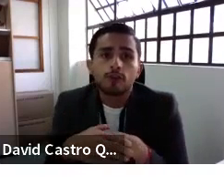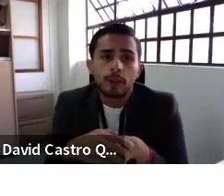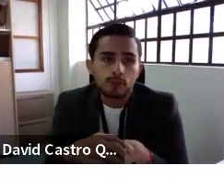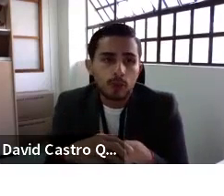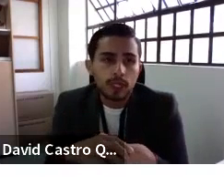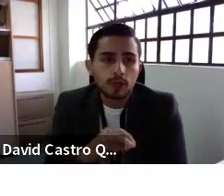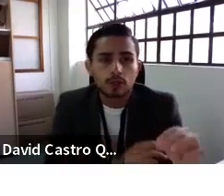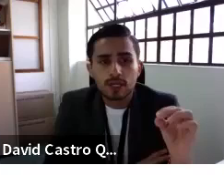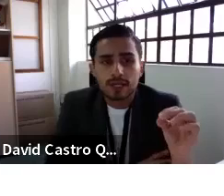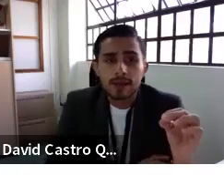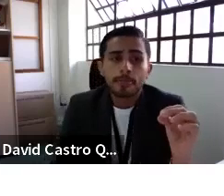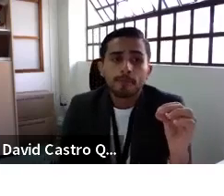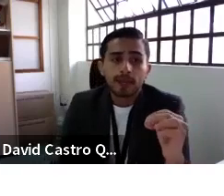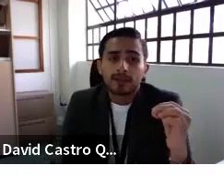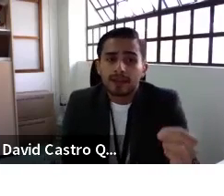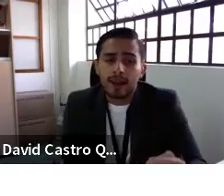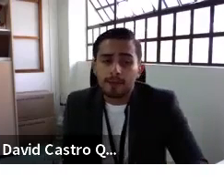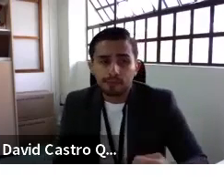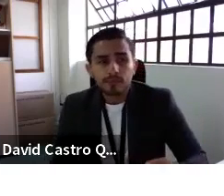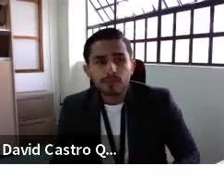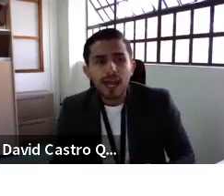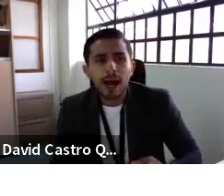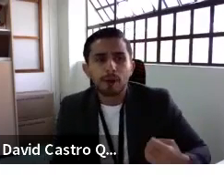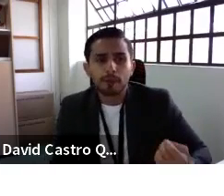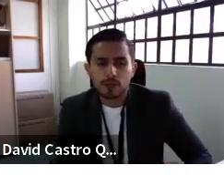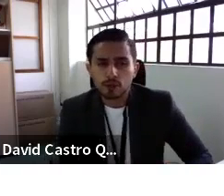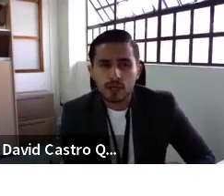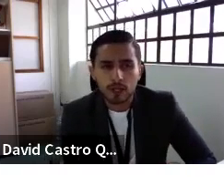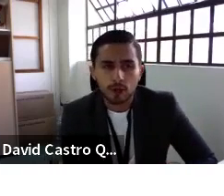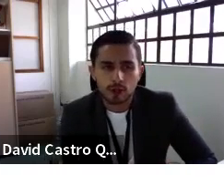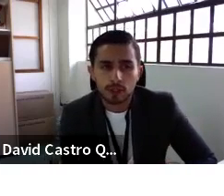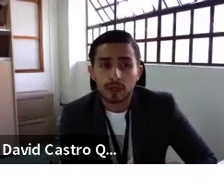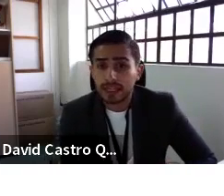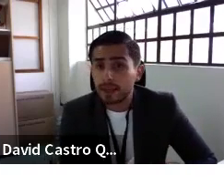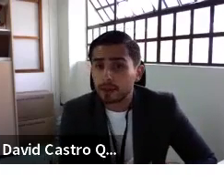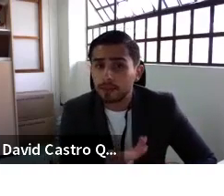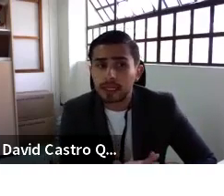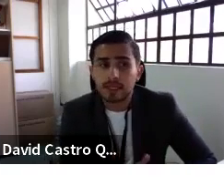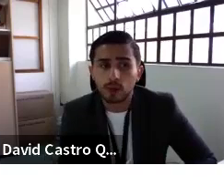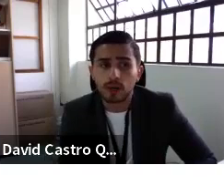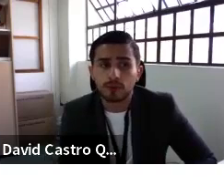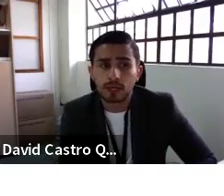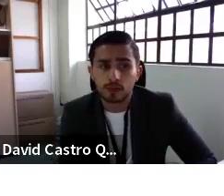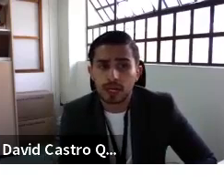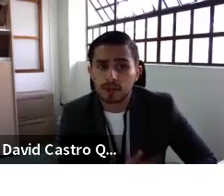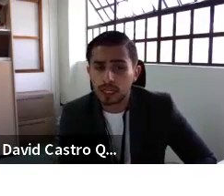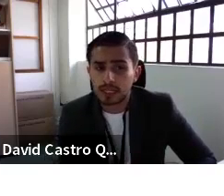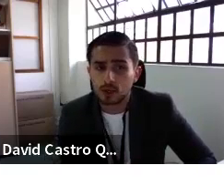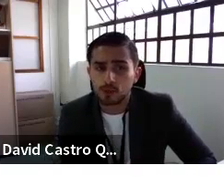los fundamentos políticos entonces es entender que la apropiación social del conocimiento requiere, pero también estimula una formación de las audiencias y los